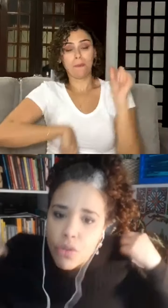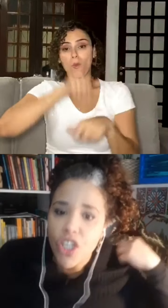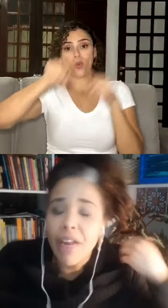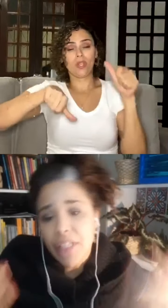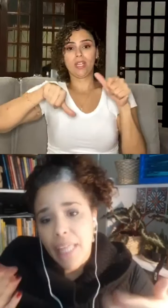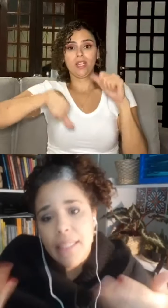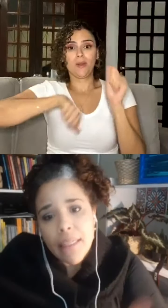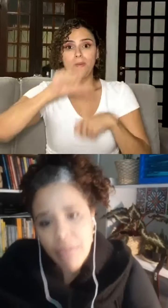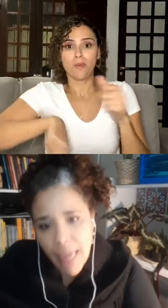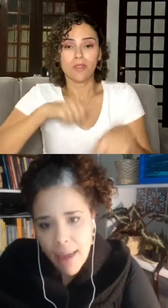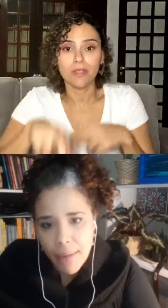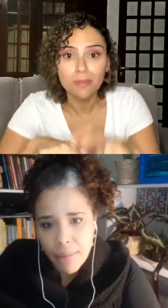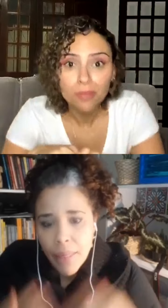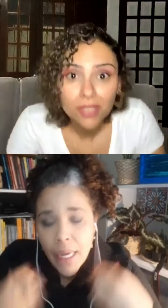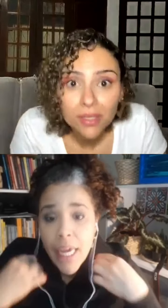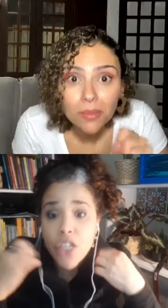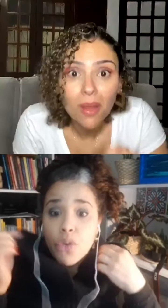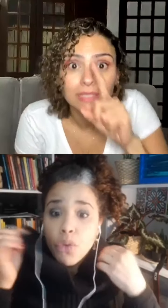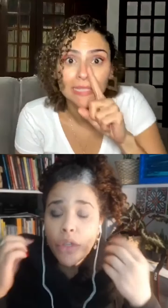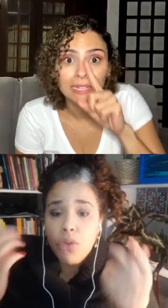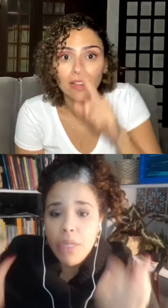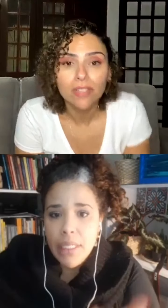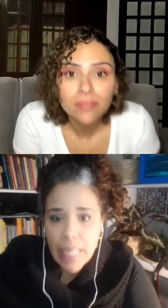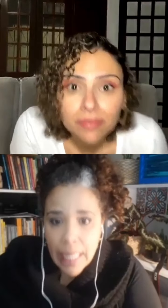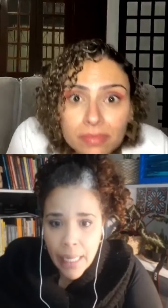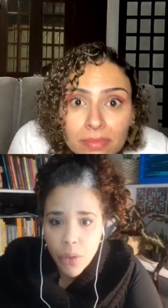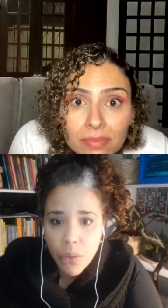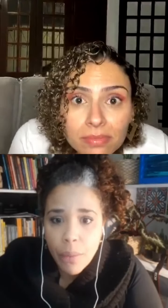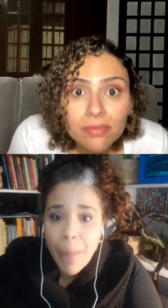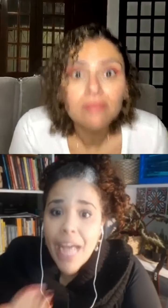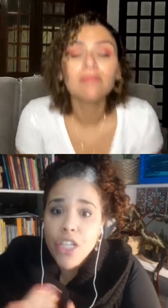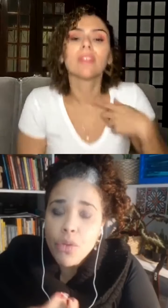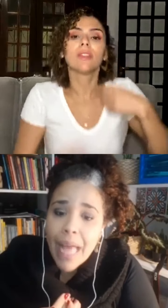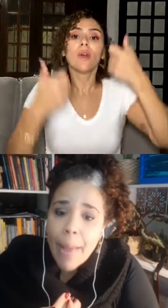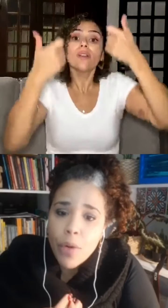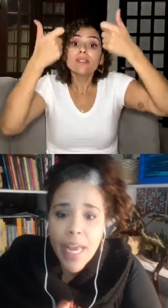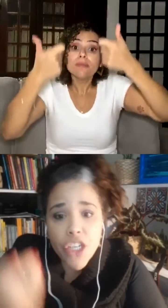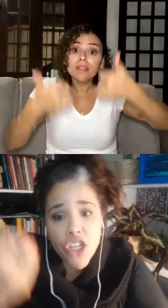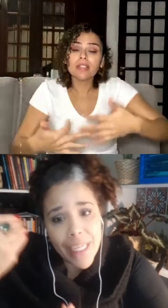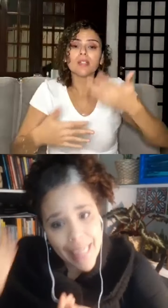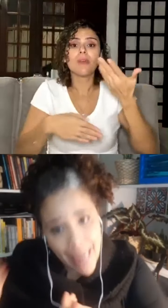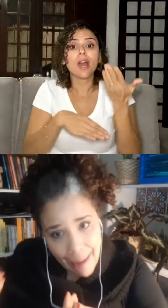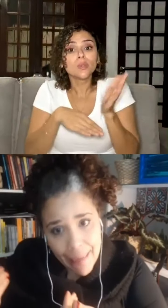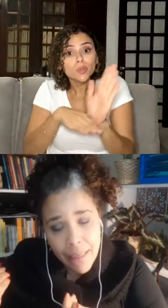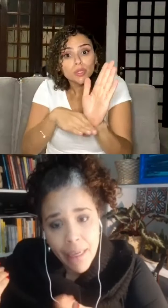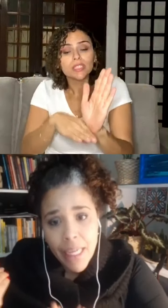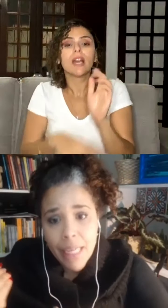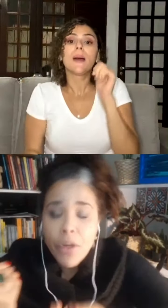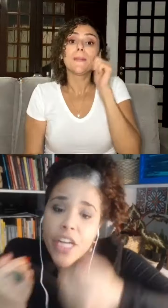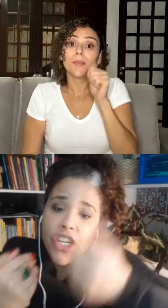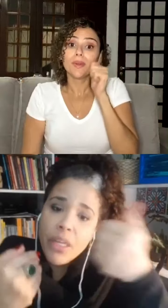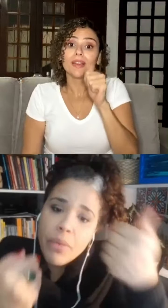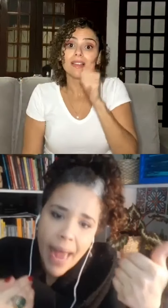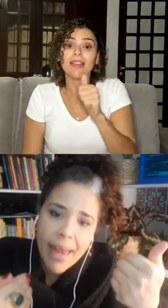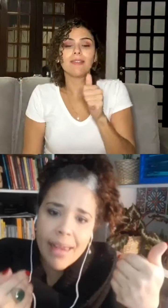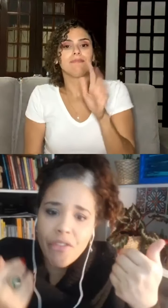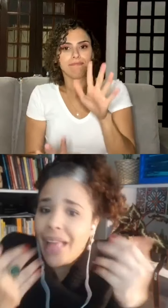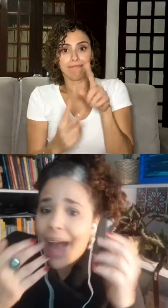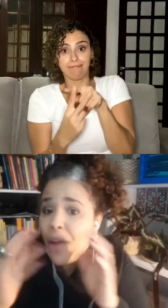de gravidez se não querem. Isso tudo eu estou ensinando para ajudar mulheres que querem e mulheres que não